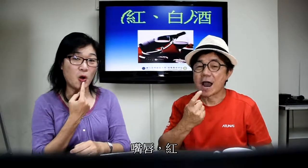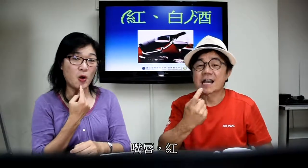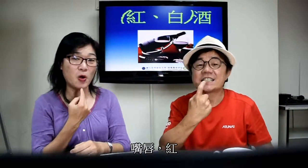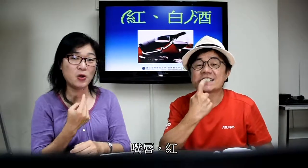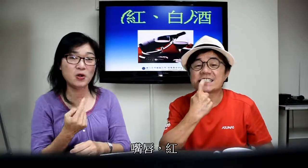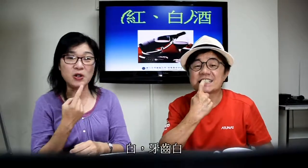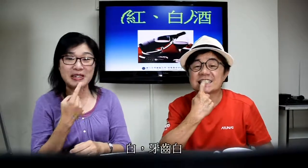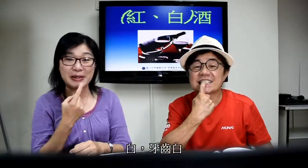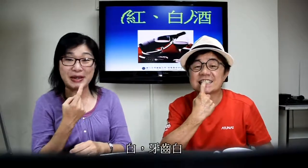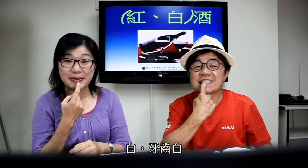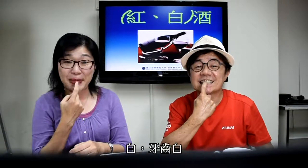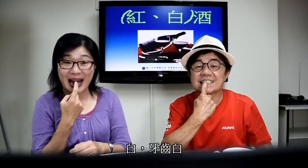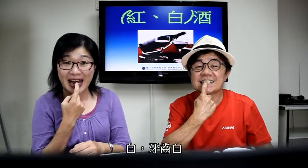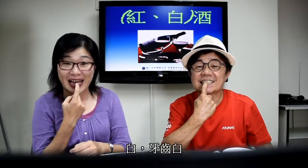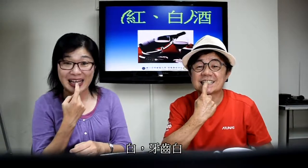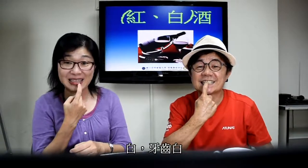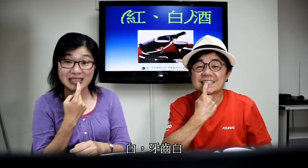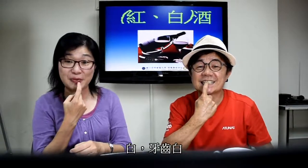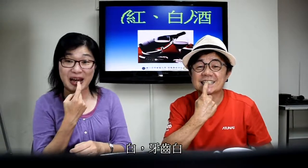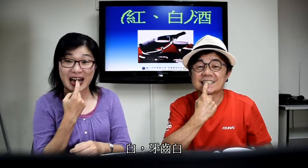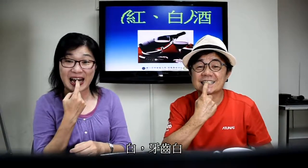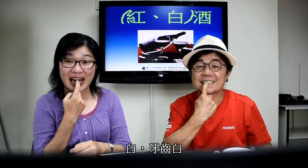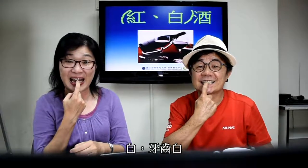红，白，牙齿白，